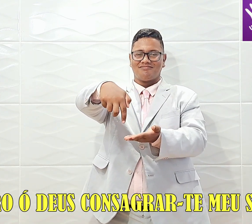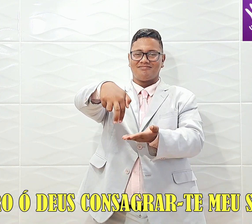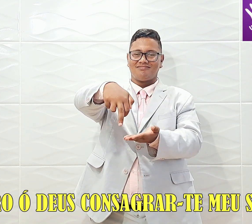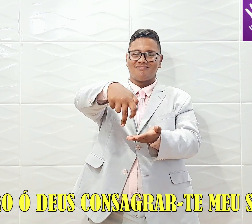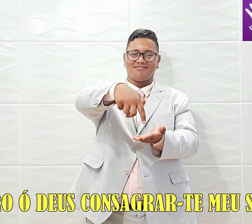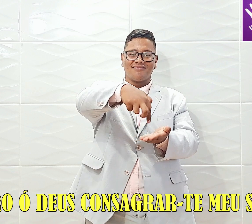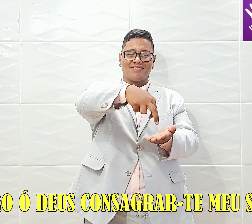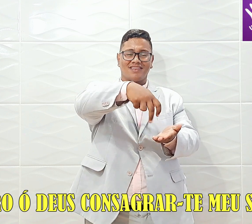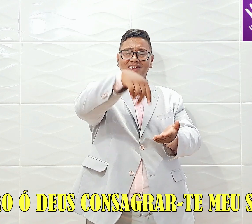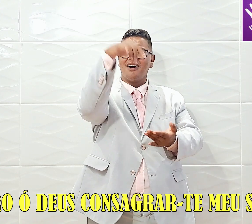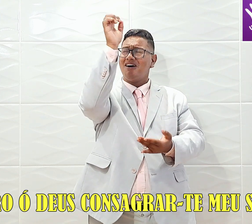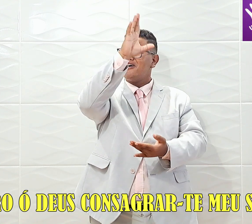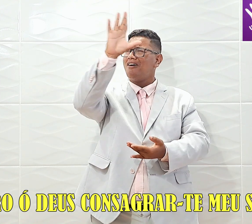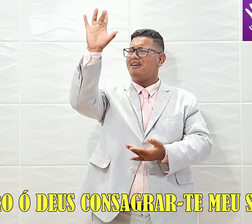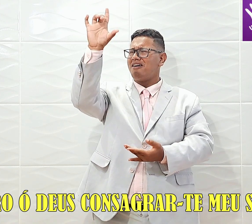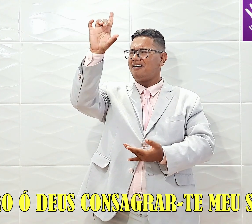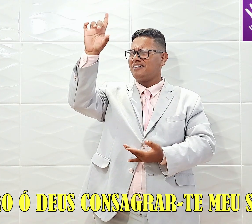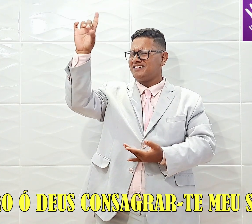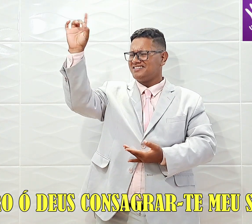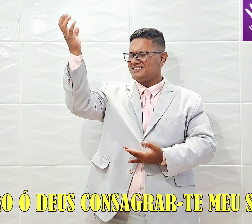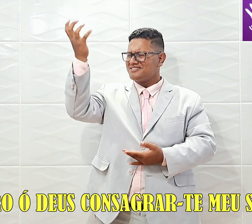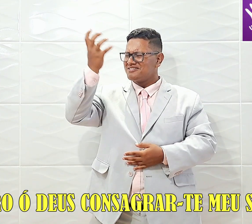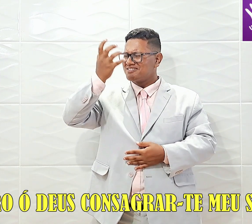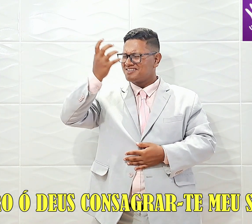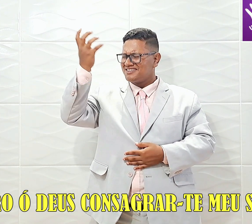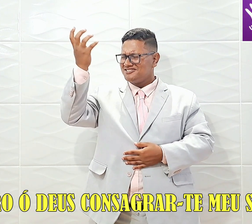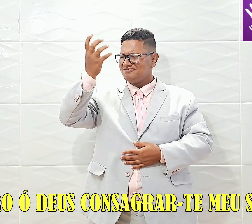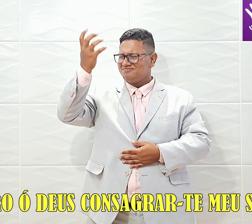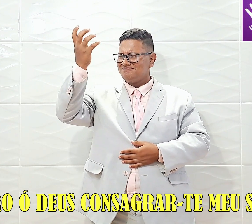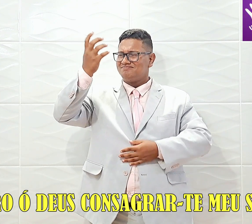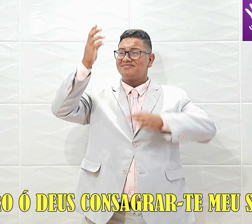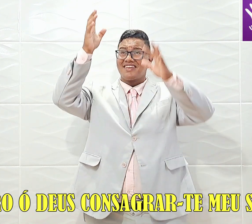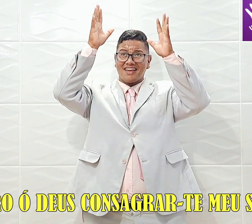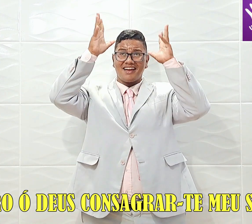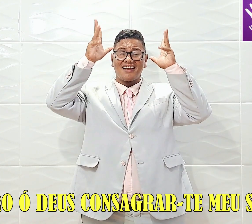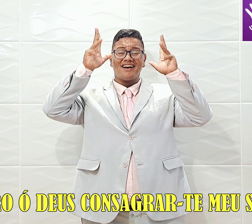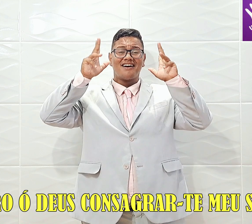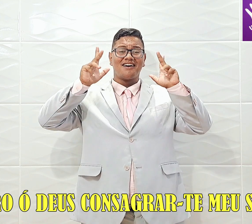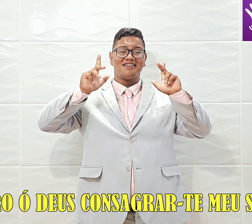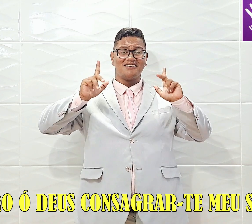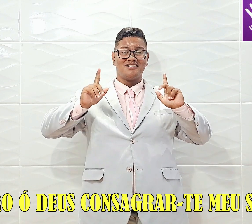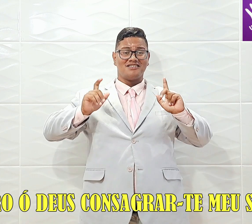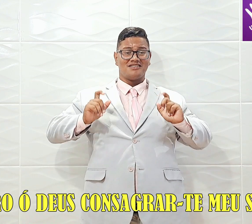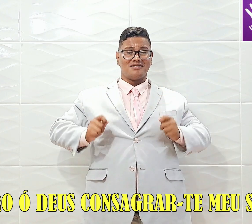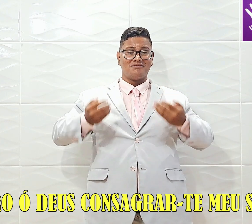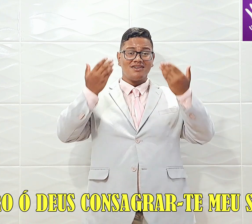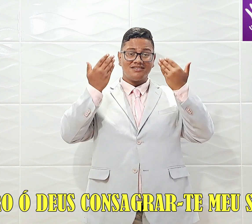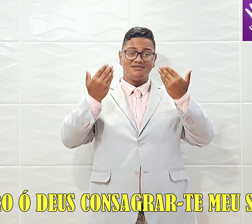Quero, ó Deus, consagrar-te meu